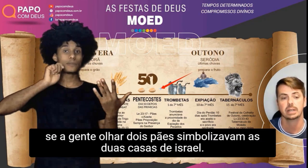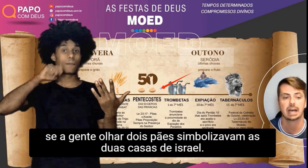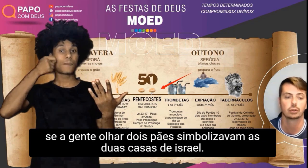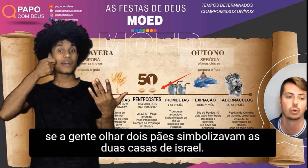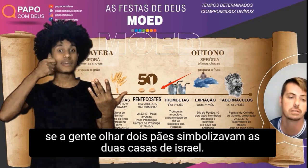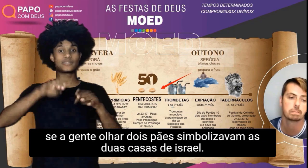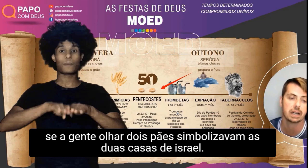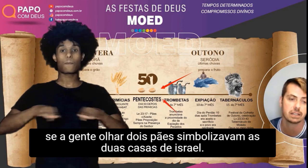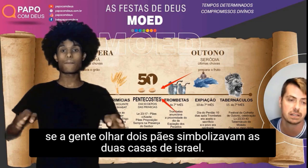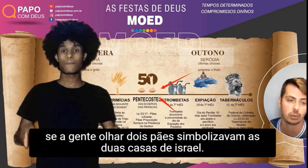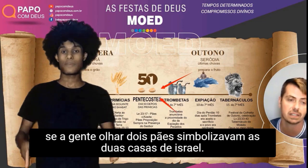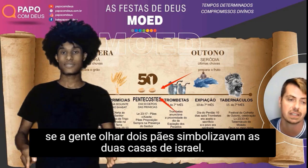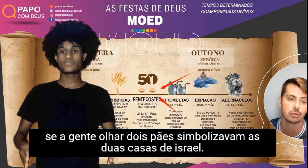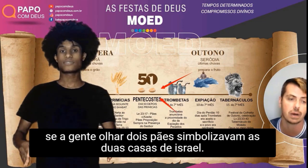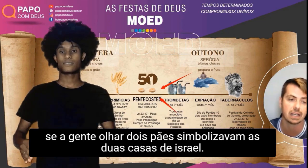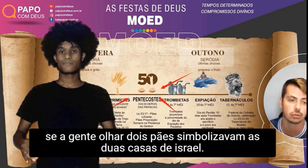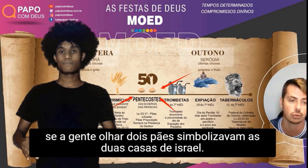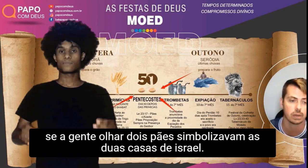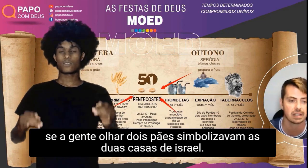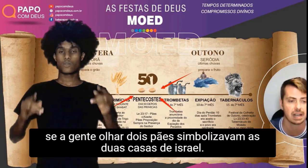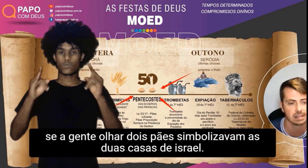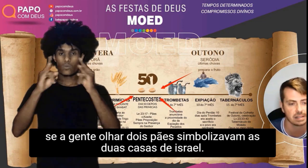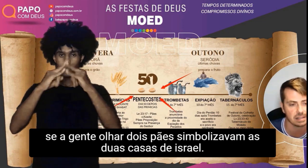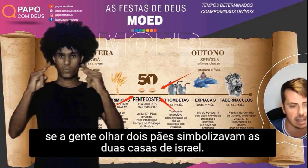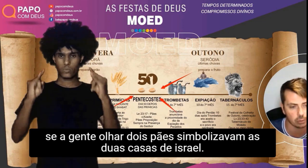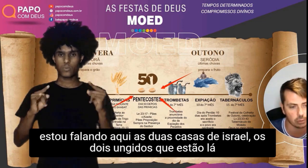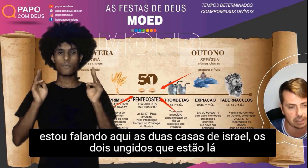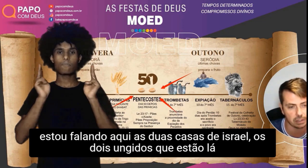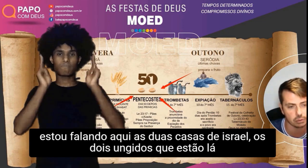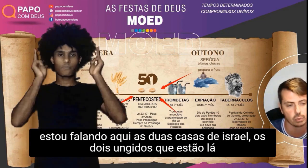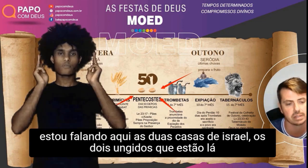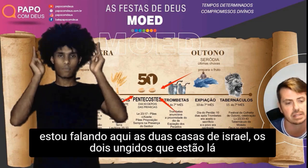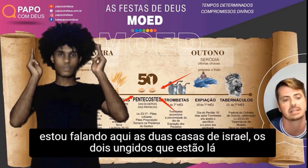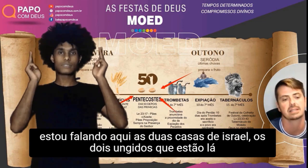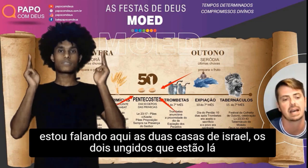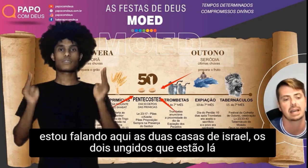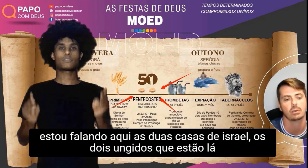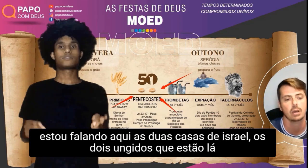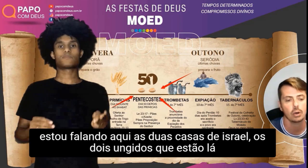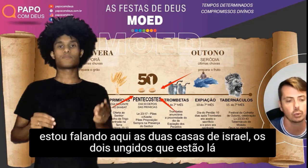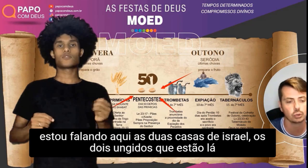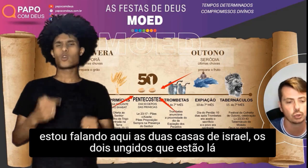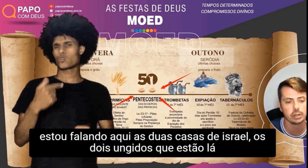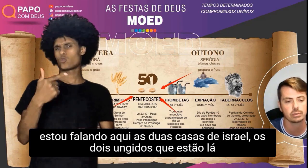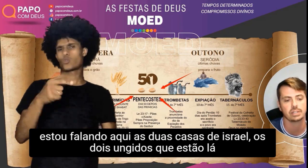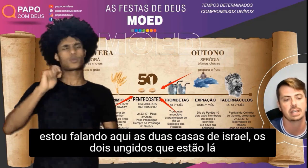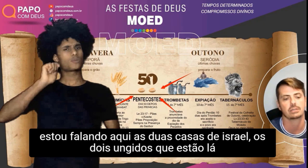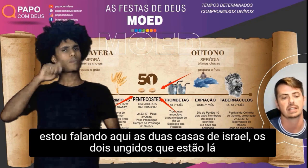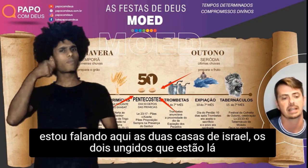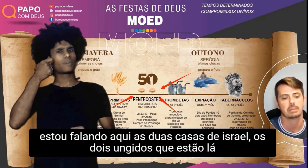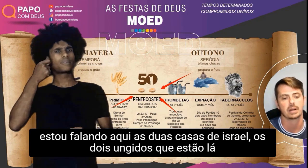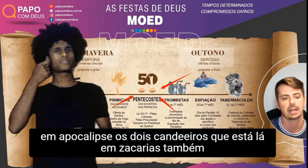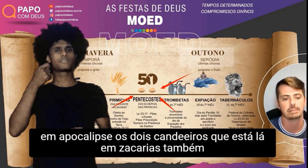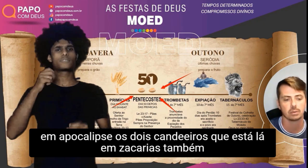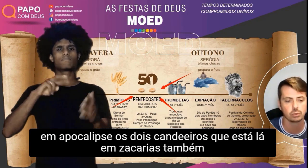a gente olhar, 2 pães simbolizavam as 2 casas de Israel. Estou falando aqui, as 2 casas de Israel, os 2 ungidos que está lá em Apocalipse, os